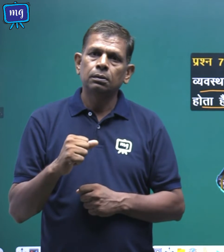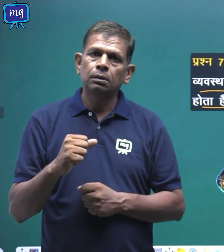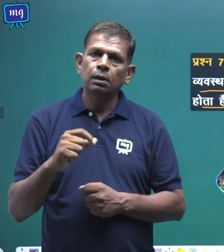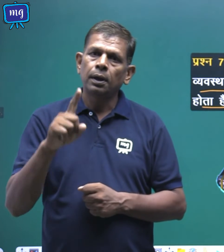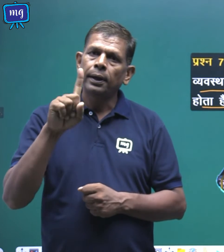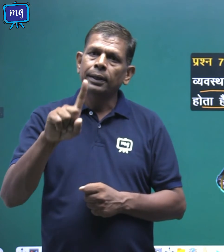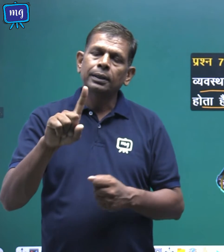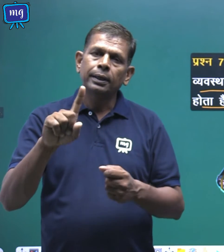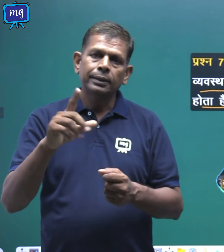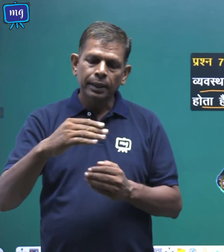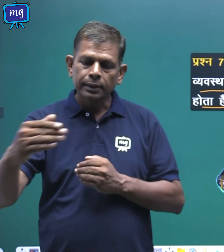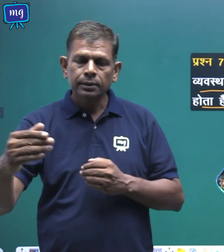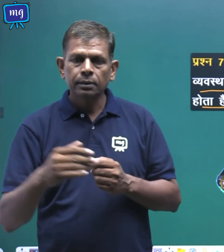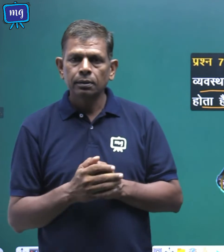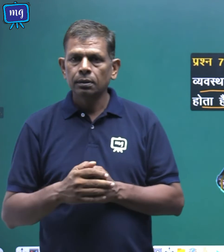एक तरफ से